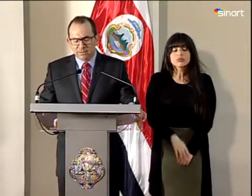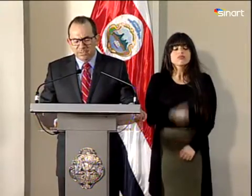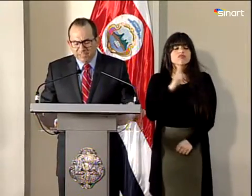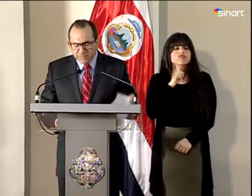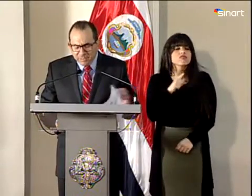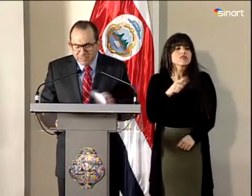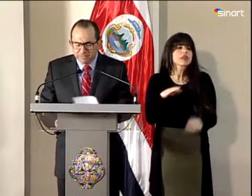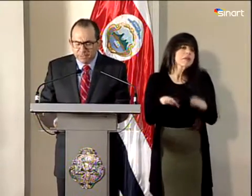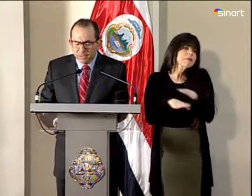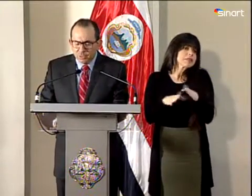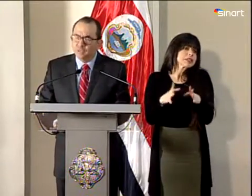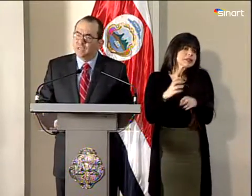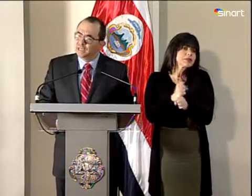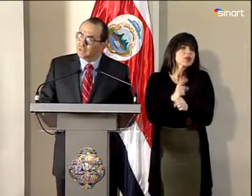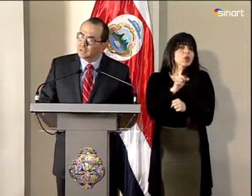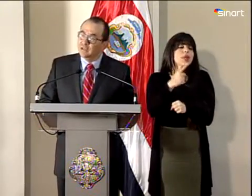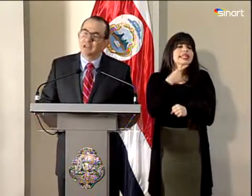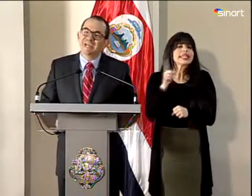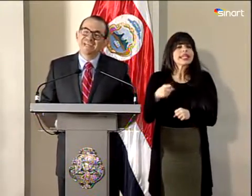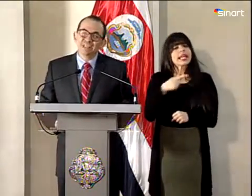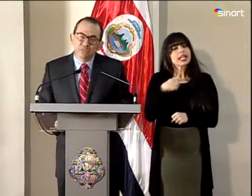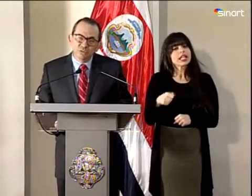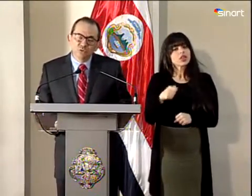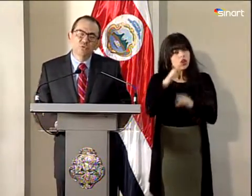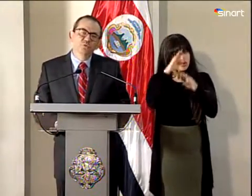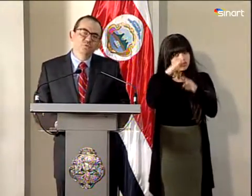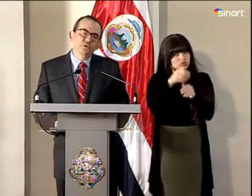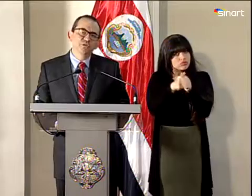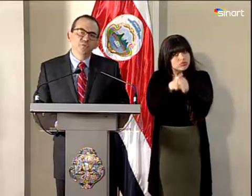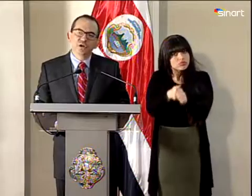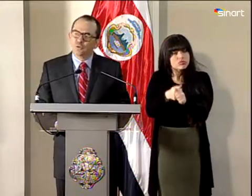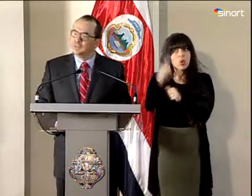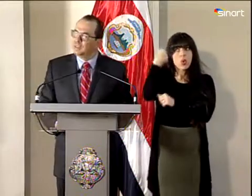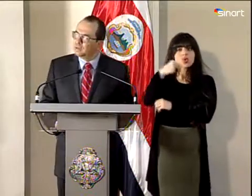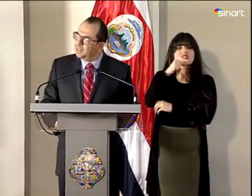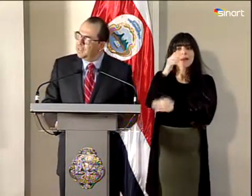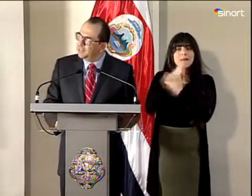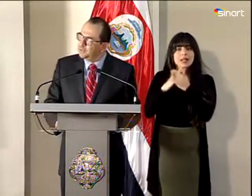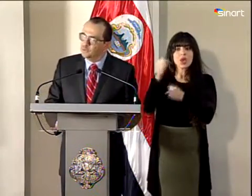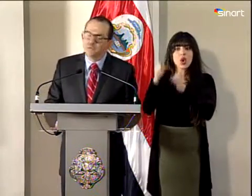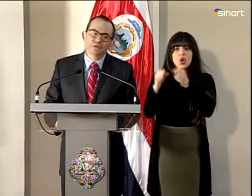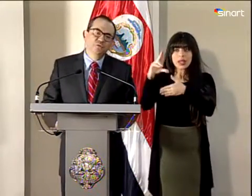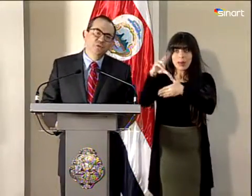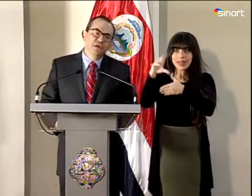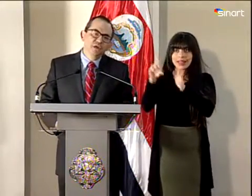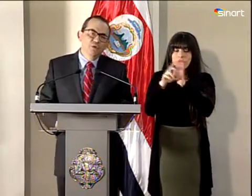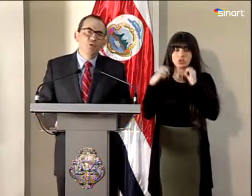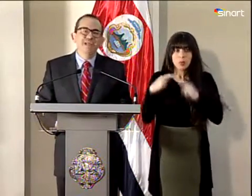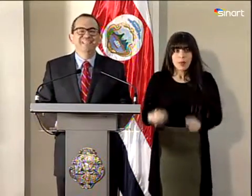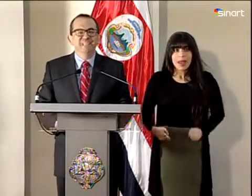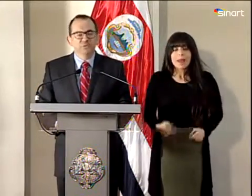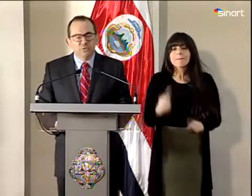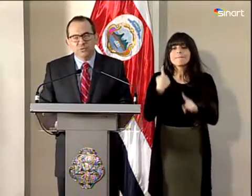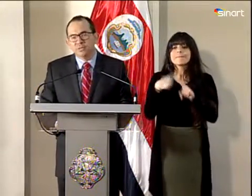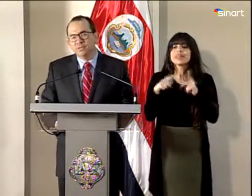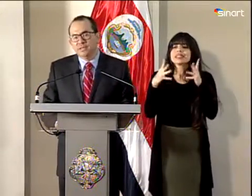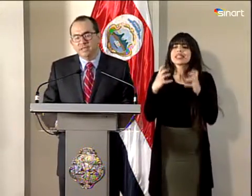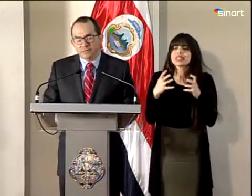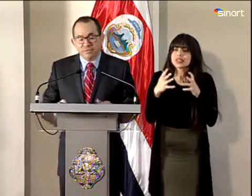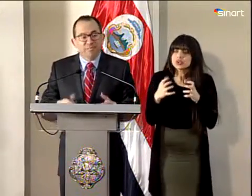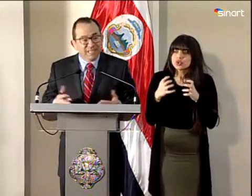Es básicamente un decreto que, en acatamiento de lo dispuesto por la Corte Interamericana de Derechos Humanos y con la